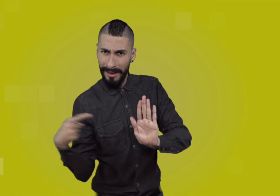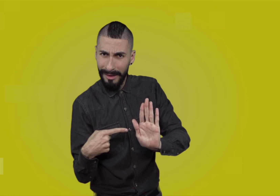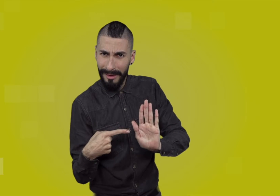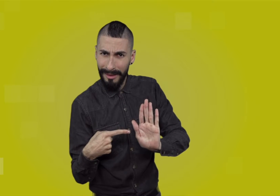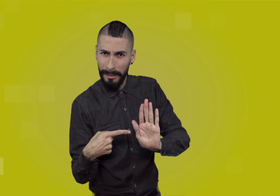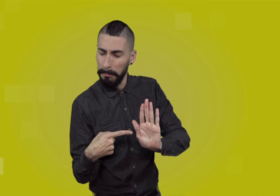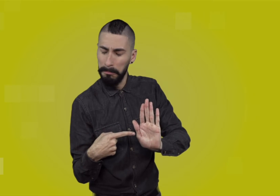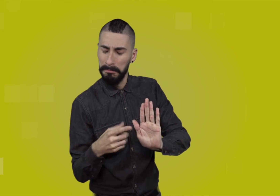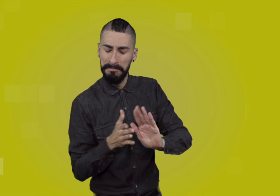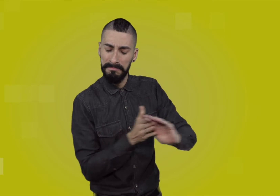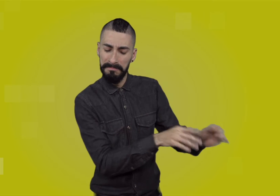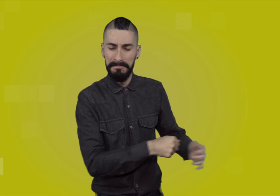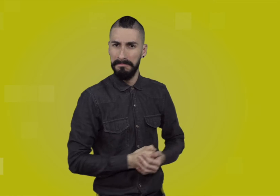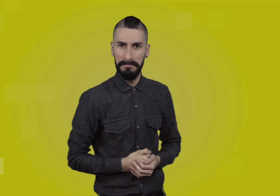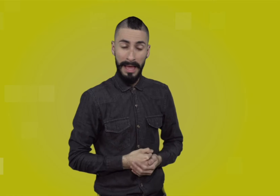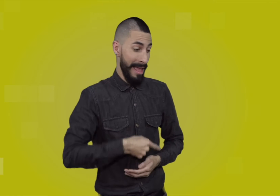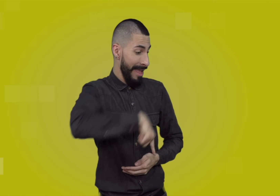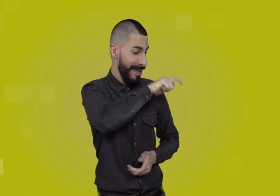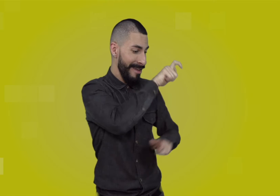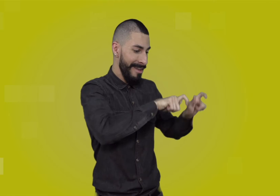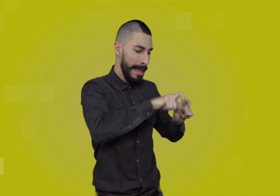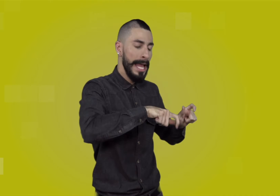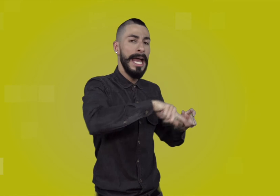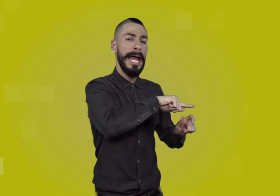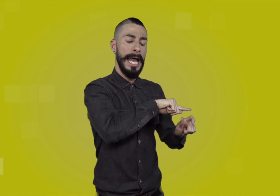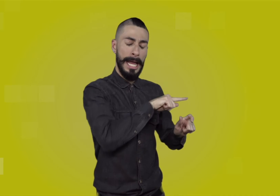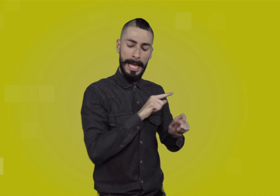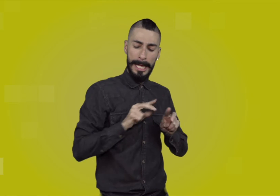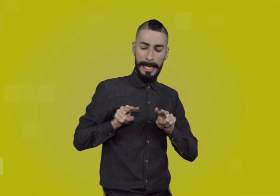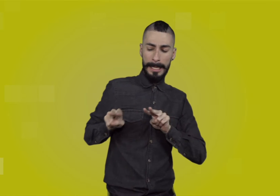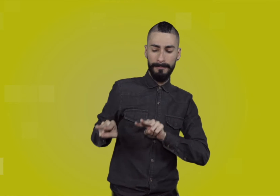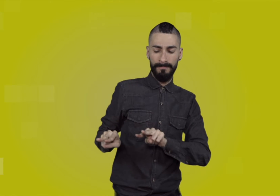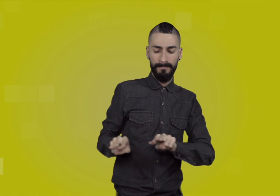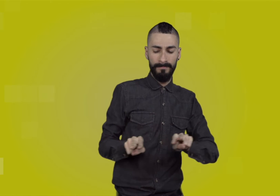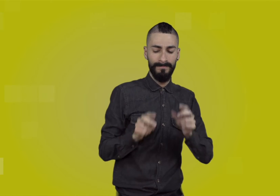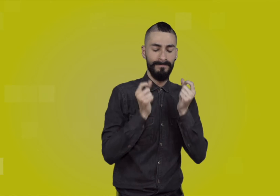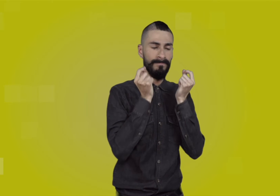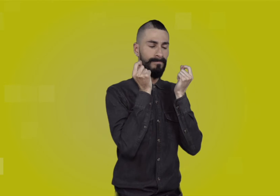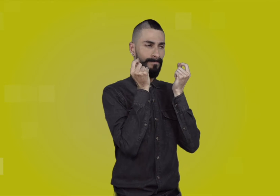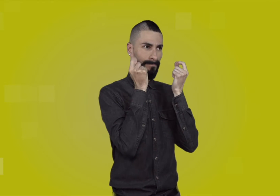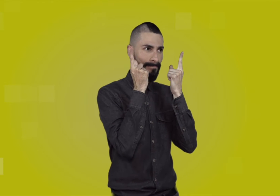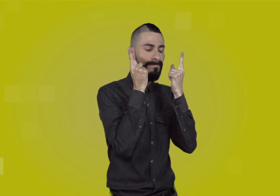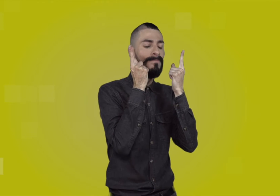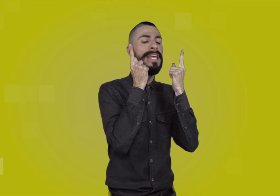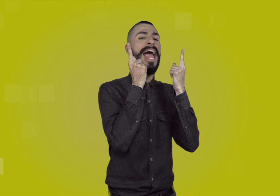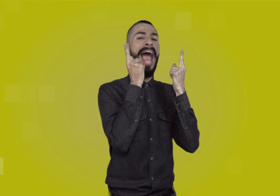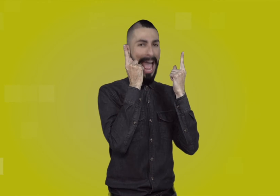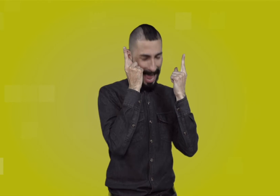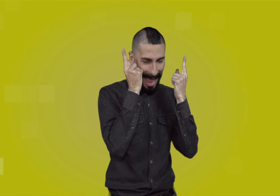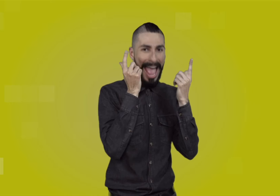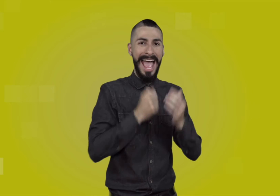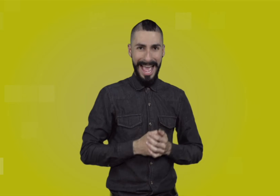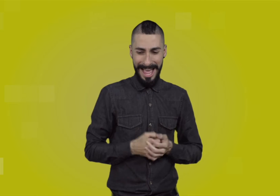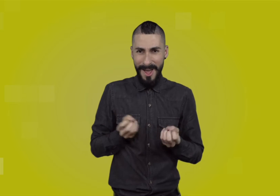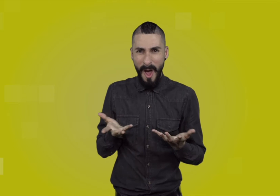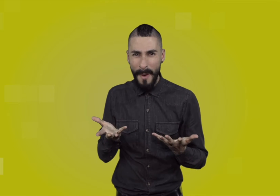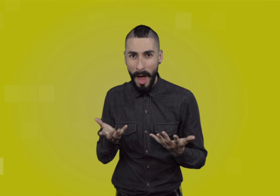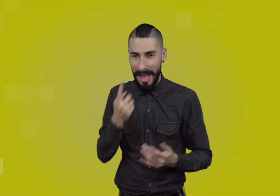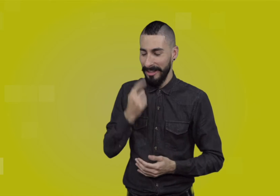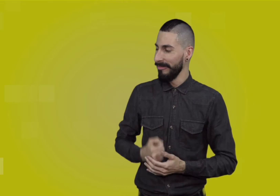o palabras. Por el contrario, estos adultos deben comprender a la primera infancia. Como vemos aquí, hay